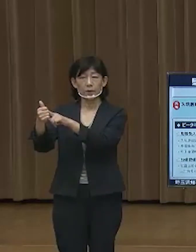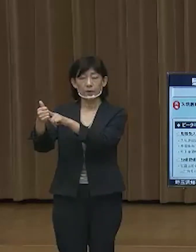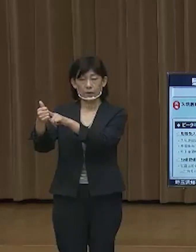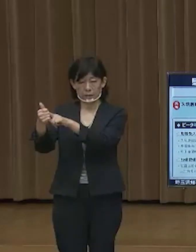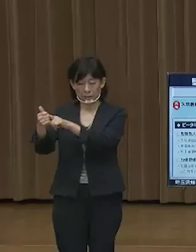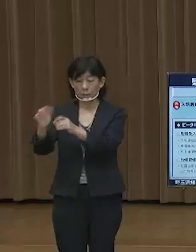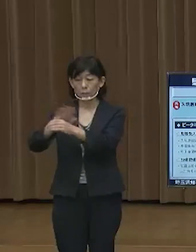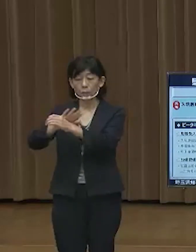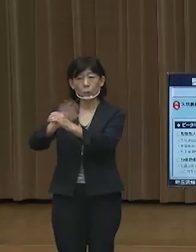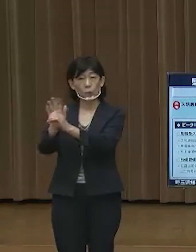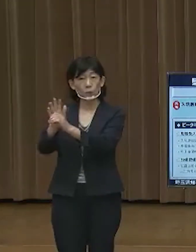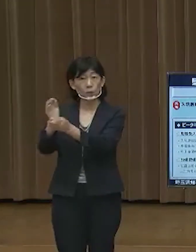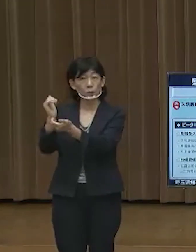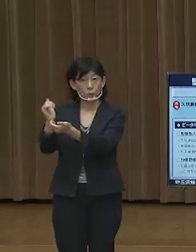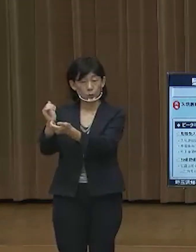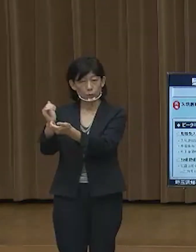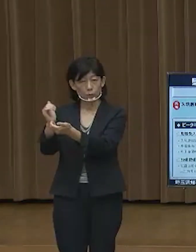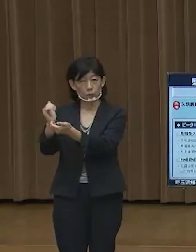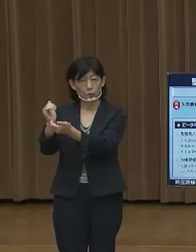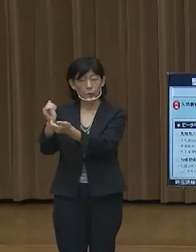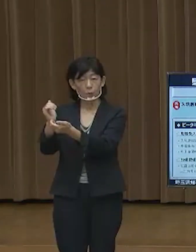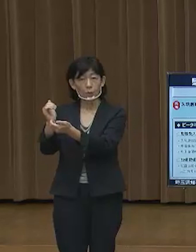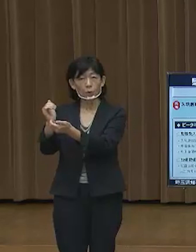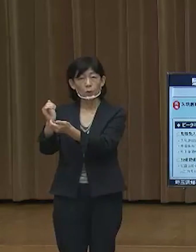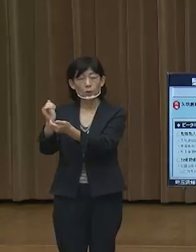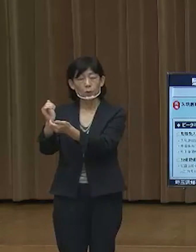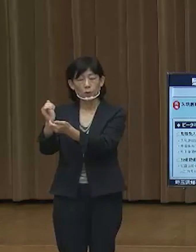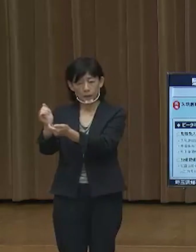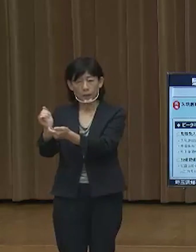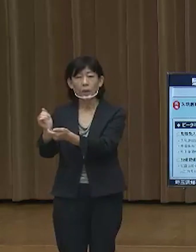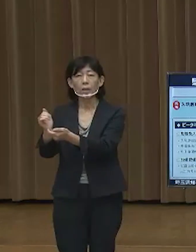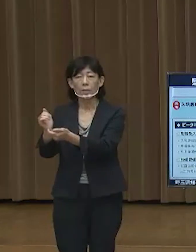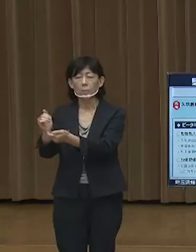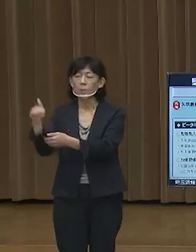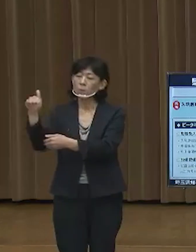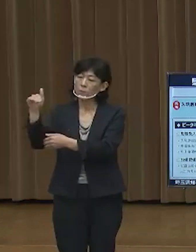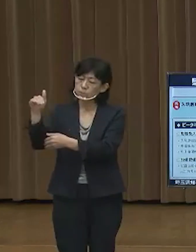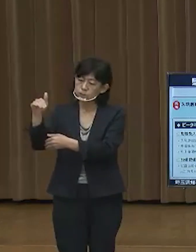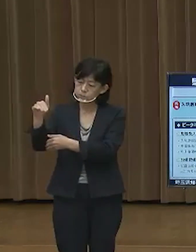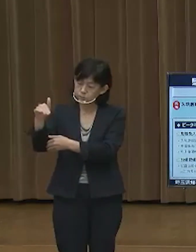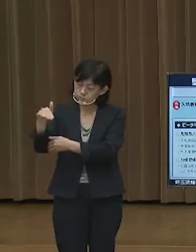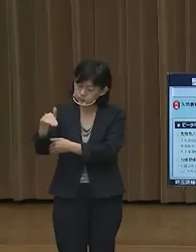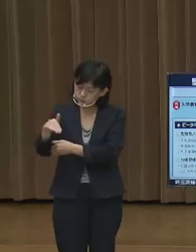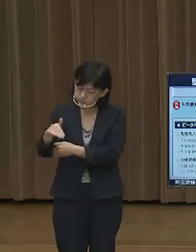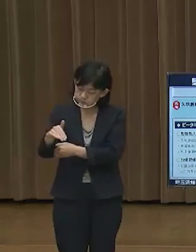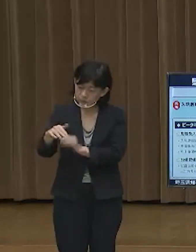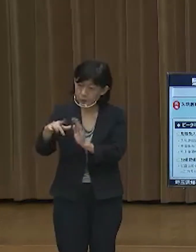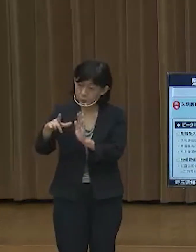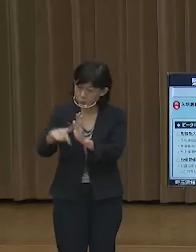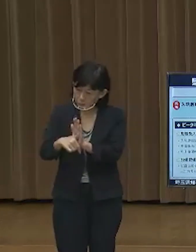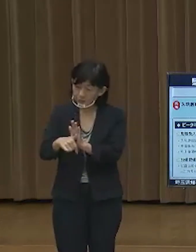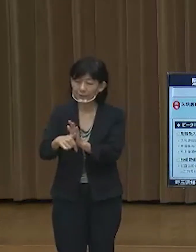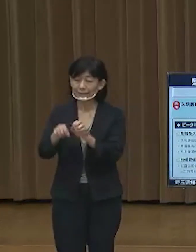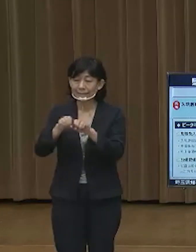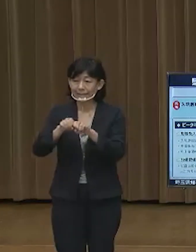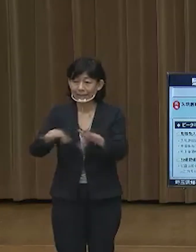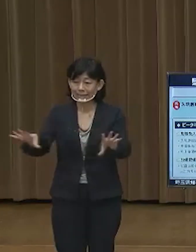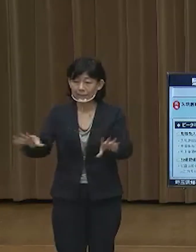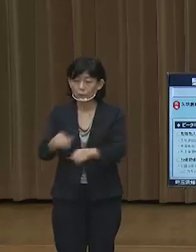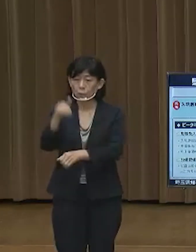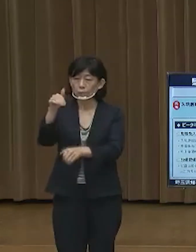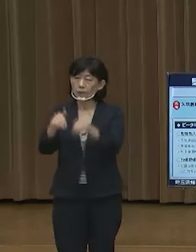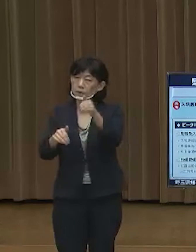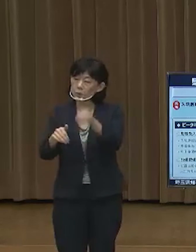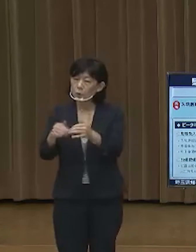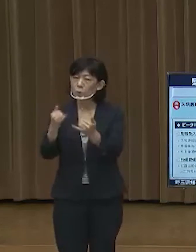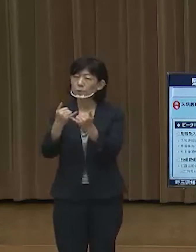について専門家が完全に下火になったというふうなことを一つの解散の目安にされるような旨の発言され